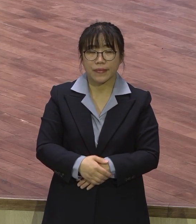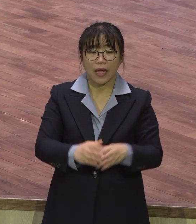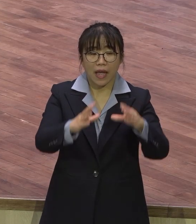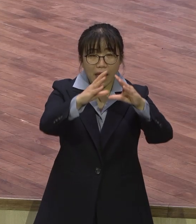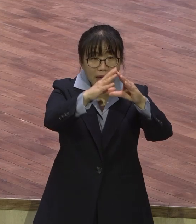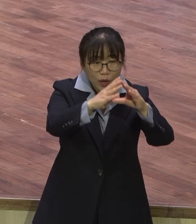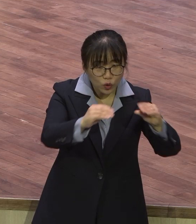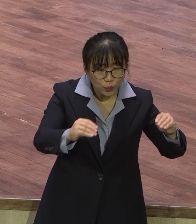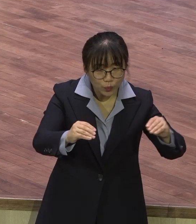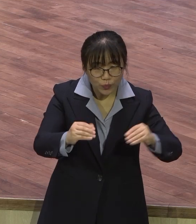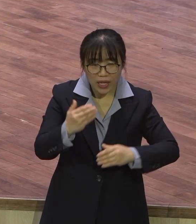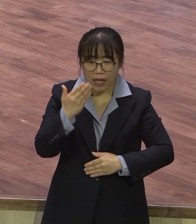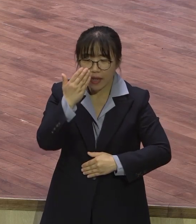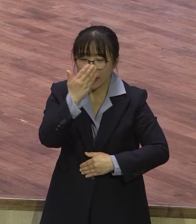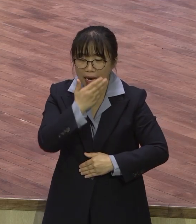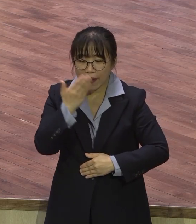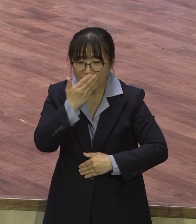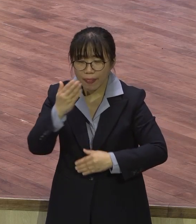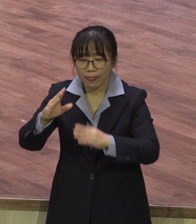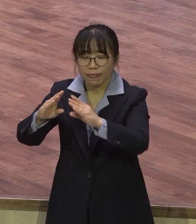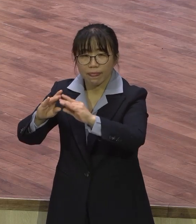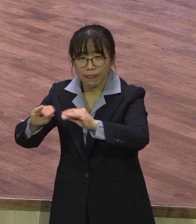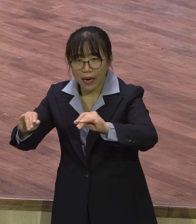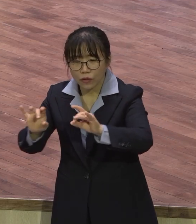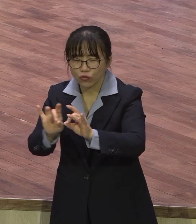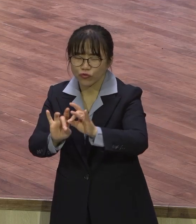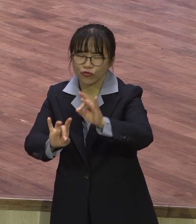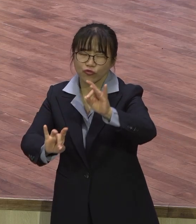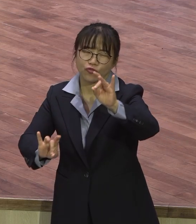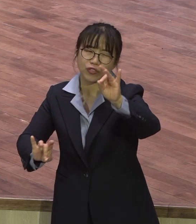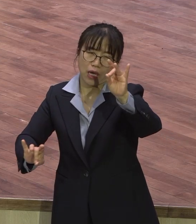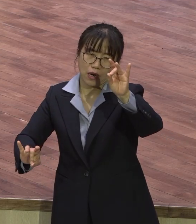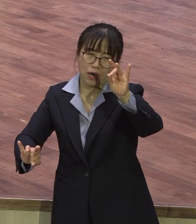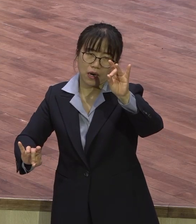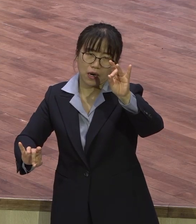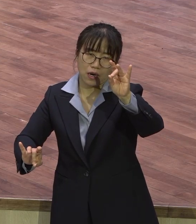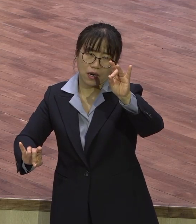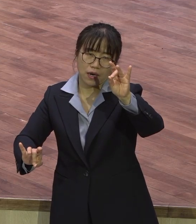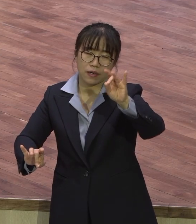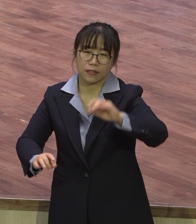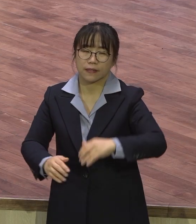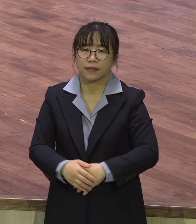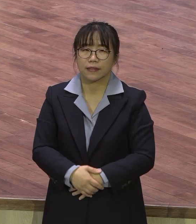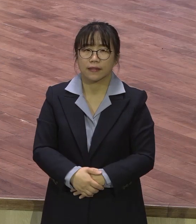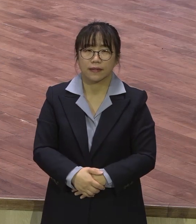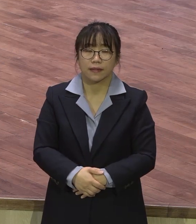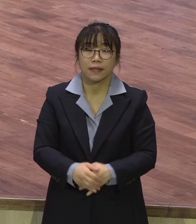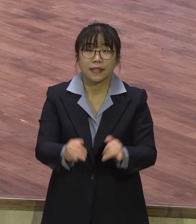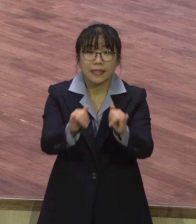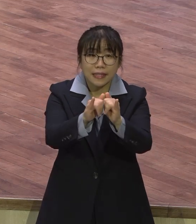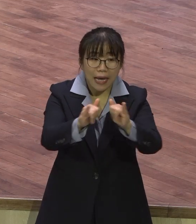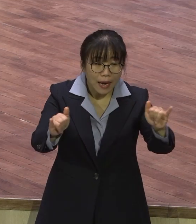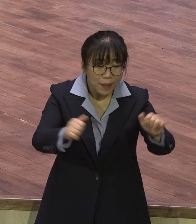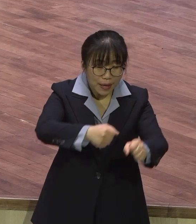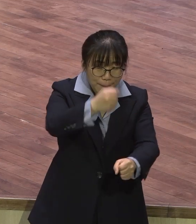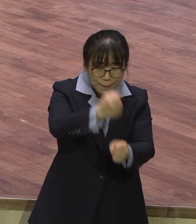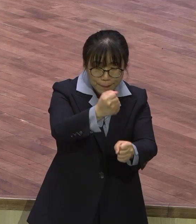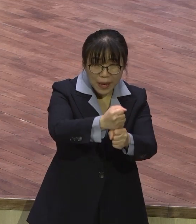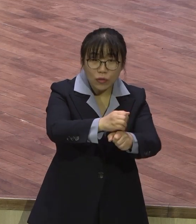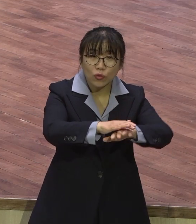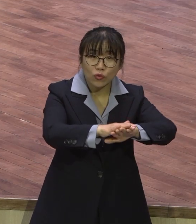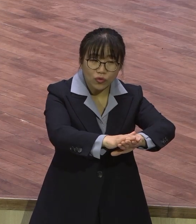가난한 땅에 만연해 있었던 우상들을 말합니다 우상들 인간이 만든 헛된 우상들을